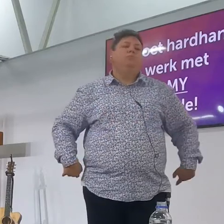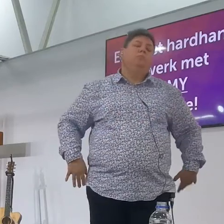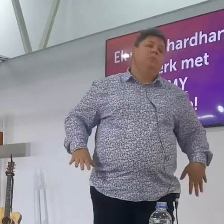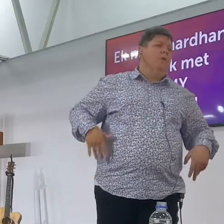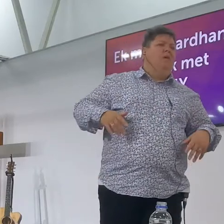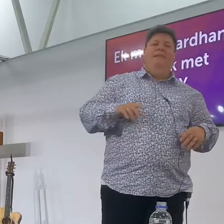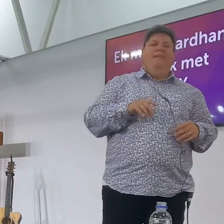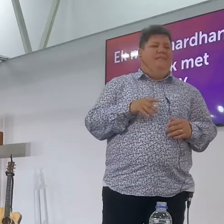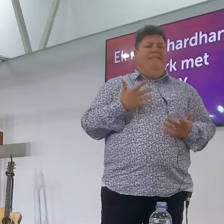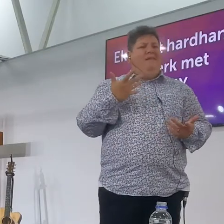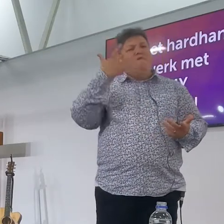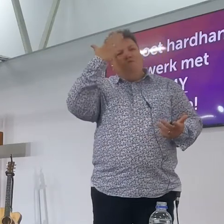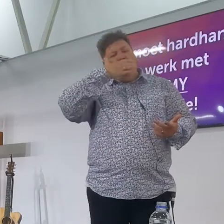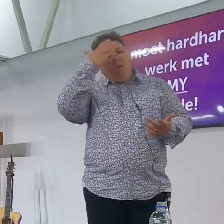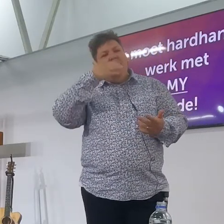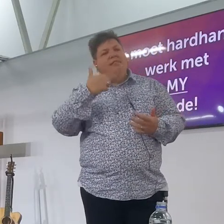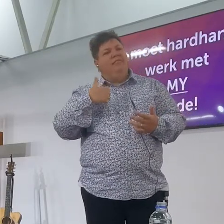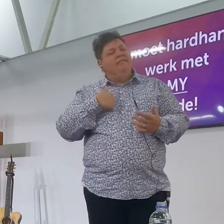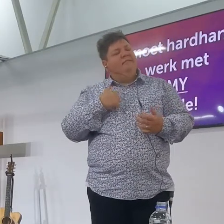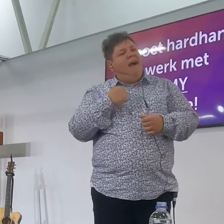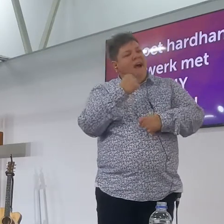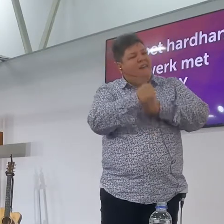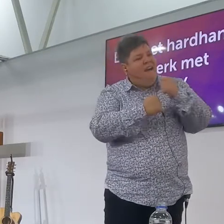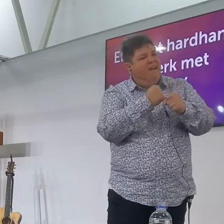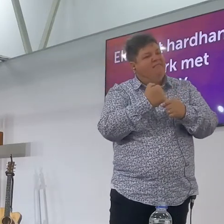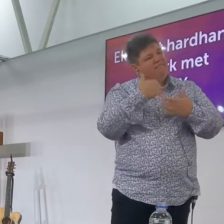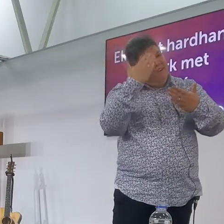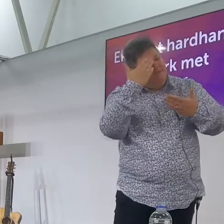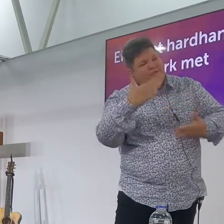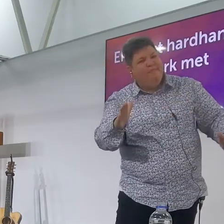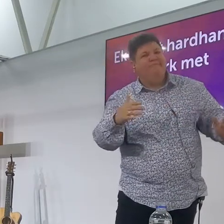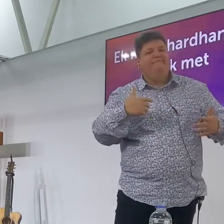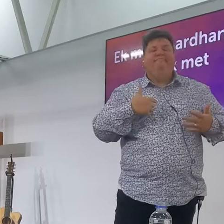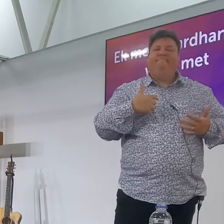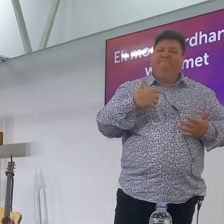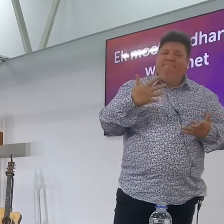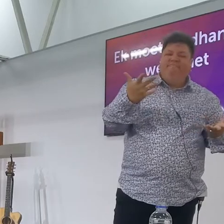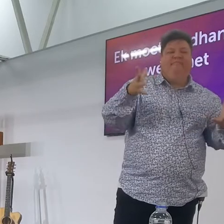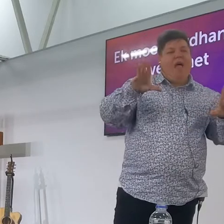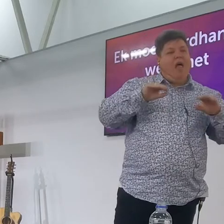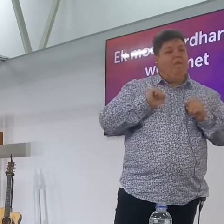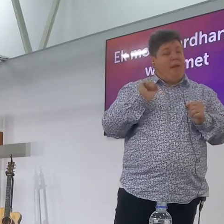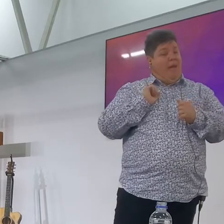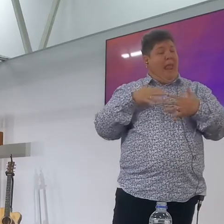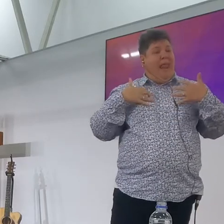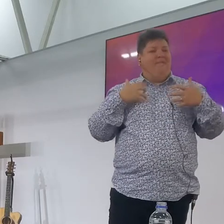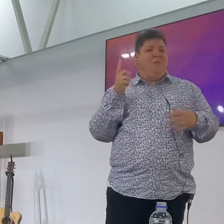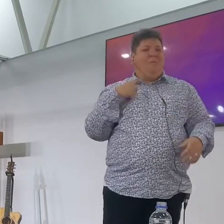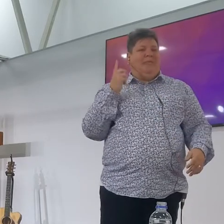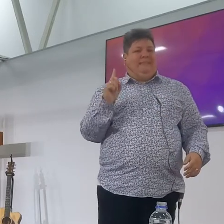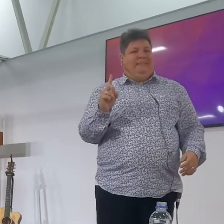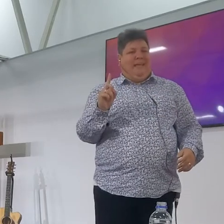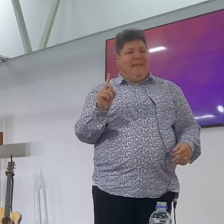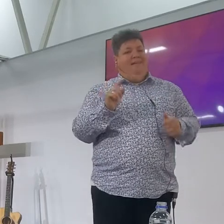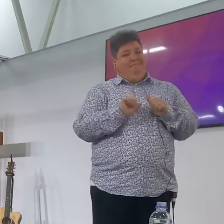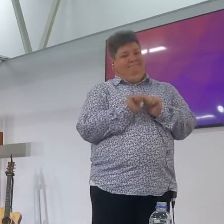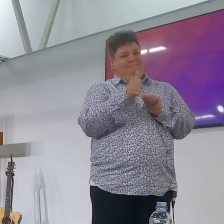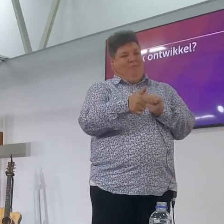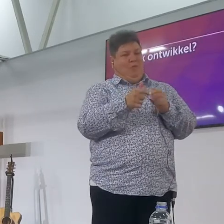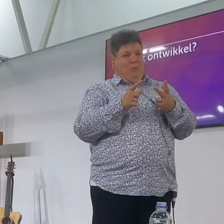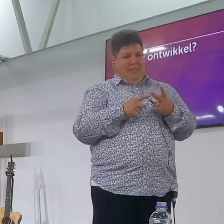wees om genade te wys vir ander mense, maar ek moet hardhandig werk met die sonde in my lewe. En dis wat die Heilige Gees vandag wil doen.